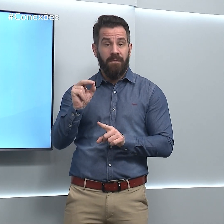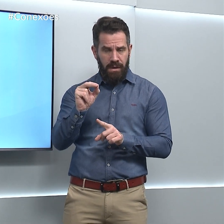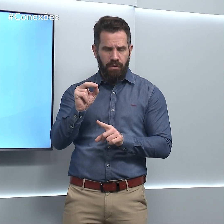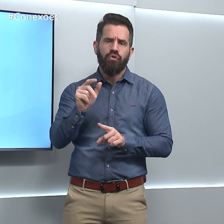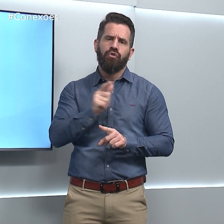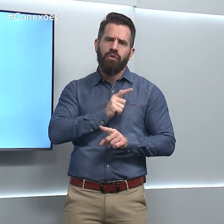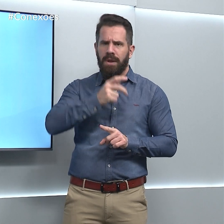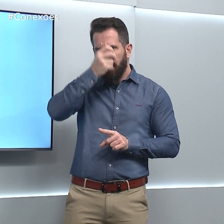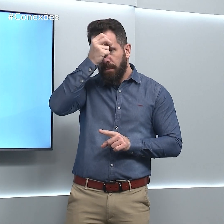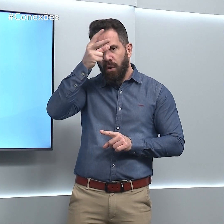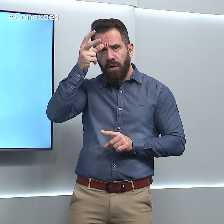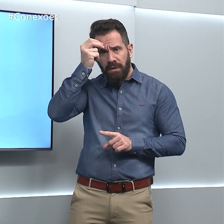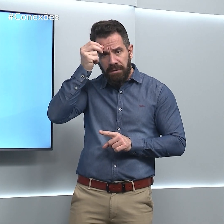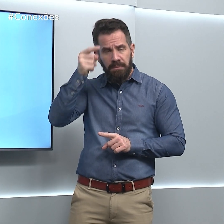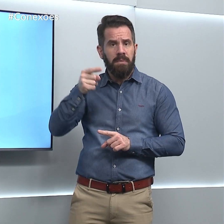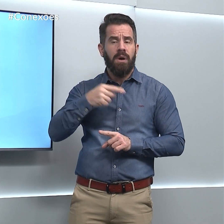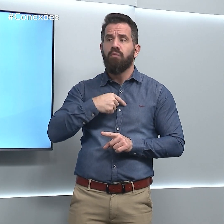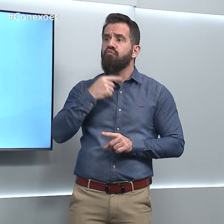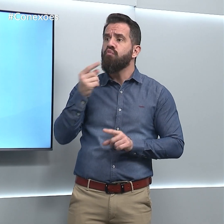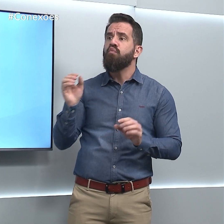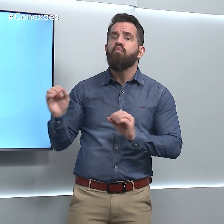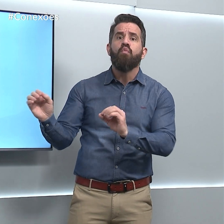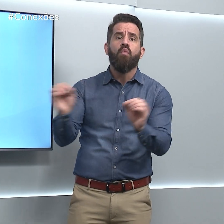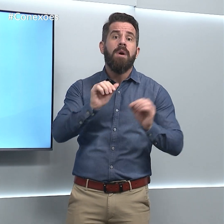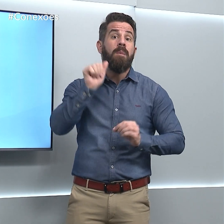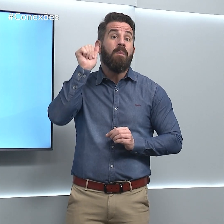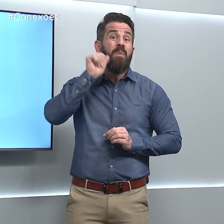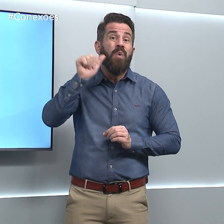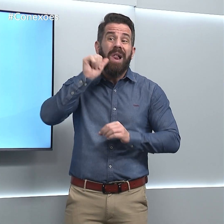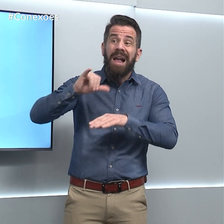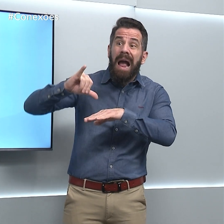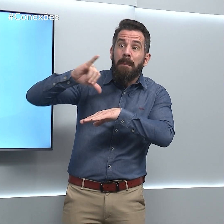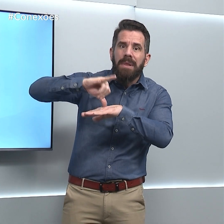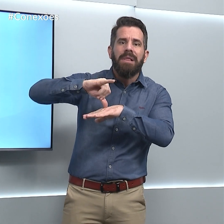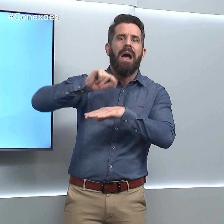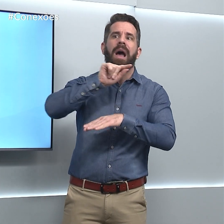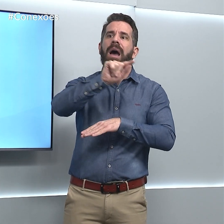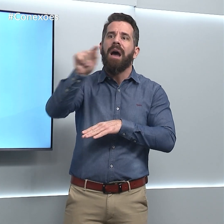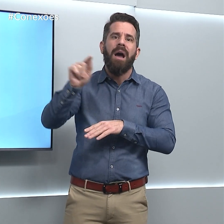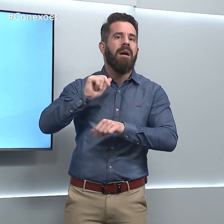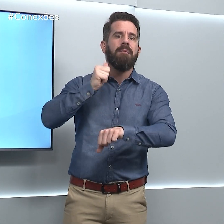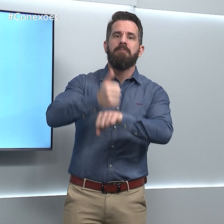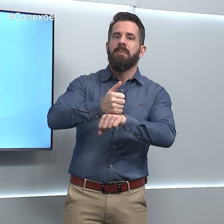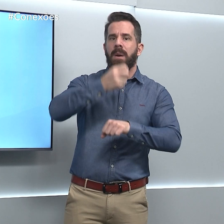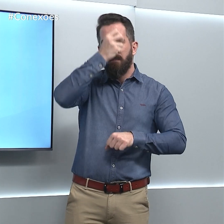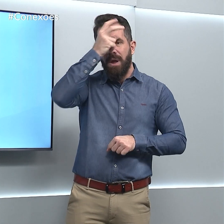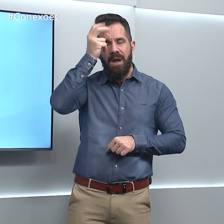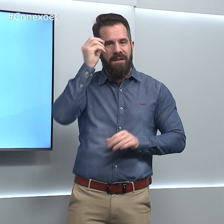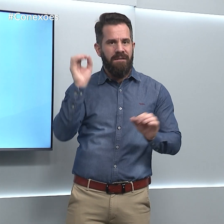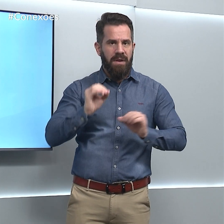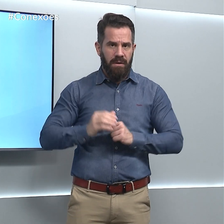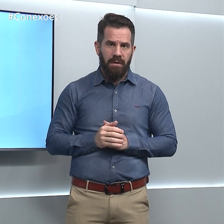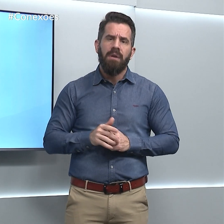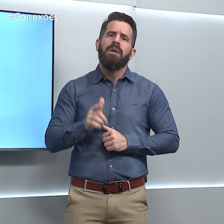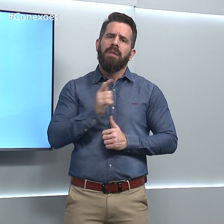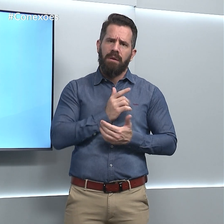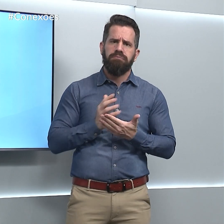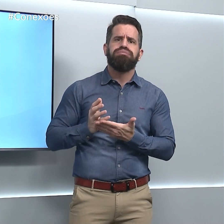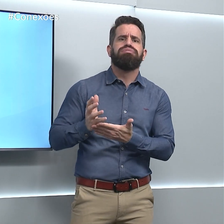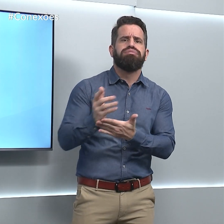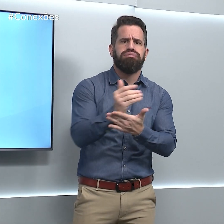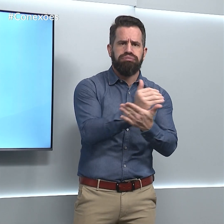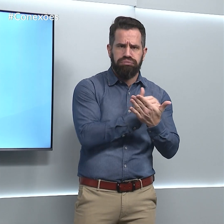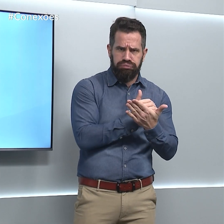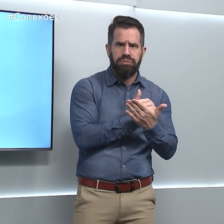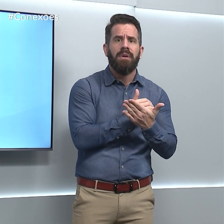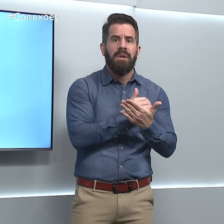municipal, nenhuma mulher foi eleita nas capitais. Segundo um levantamento da Consultoria Geral da Câmara dos Deputados, o